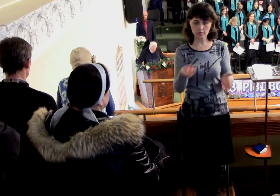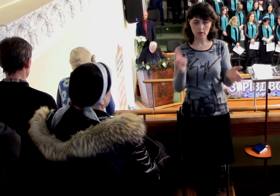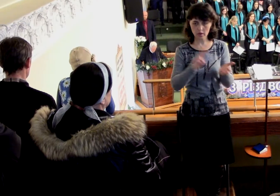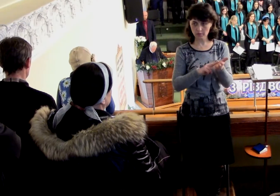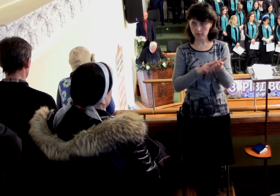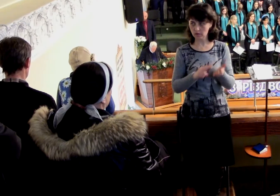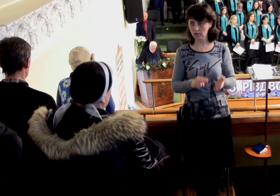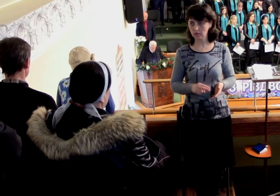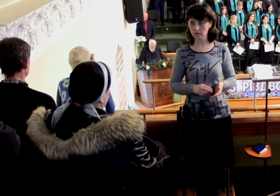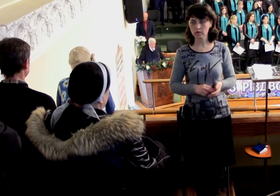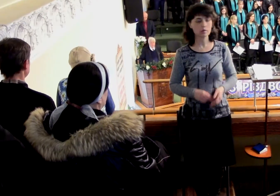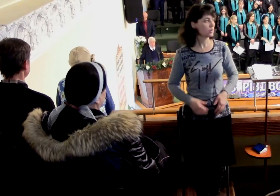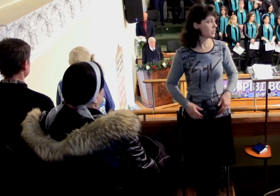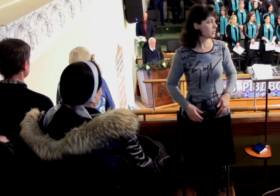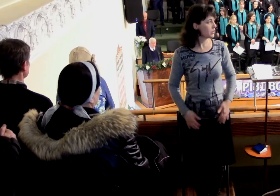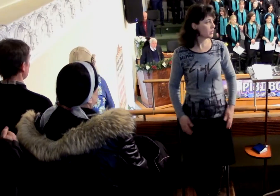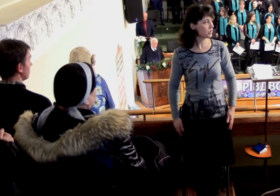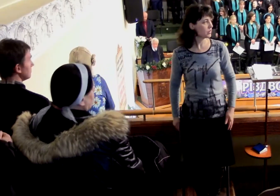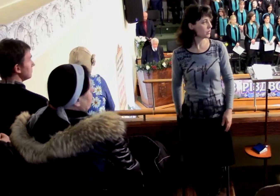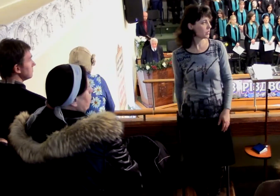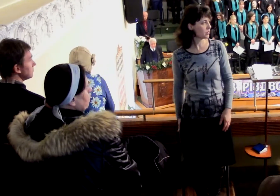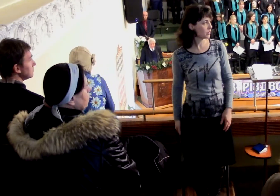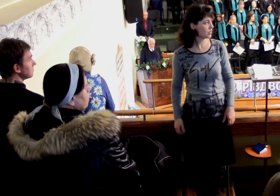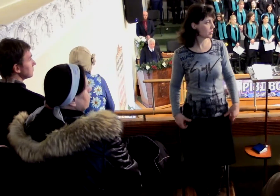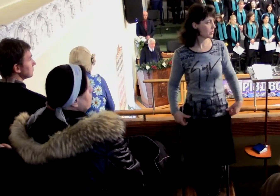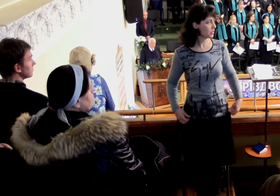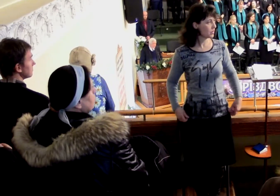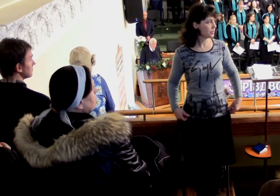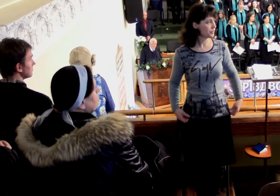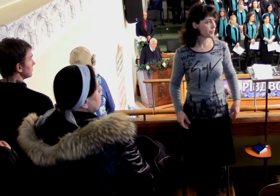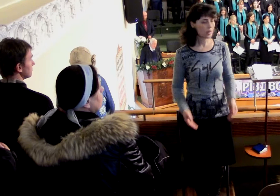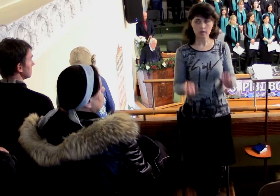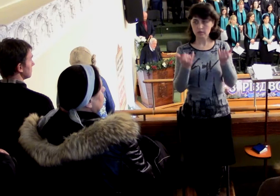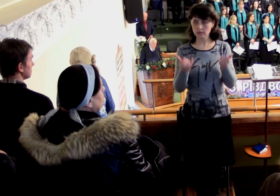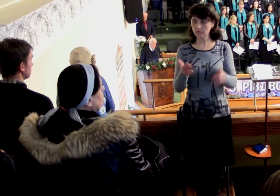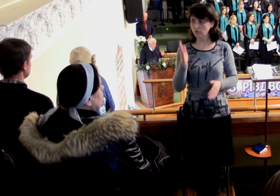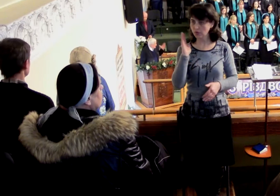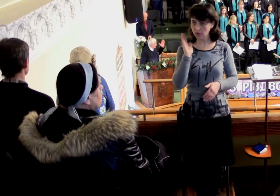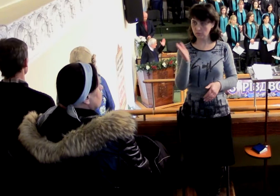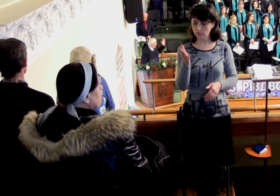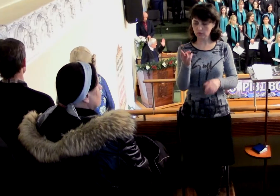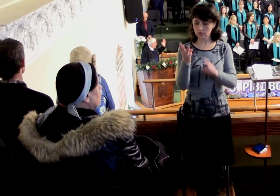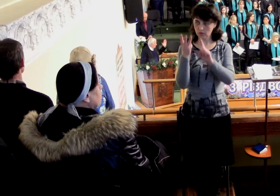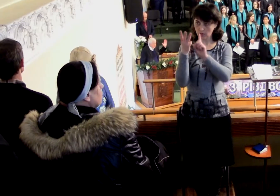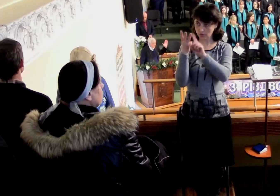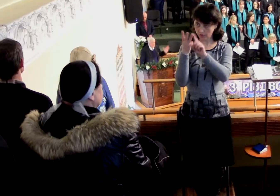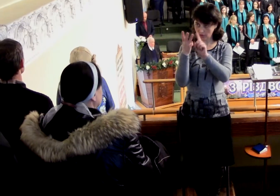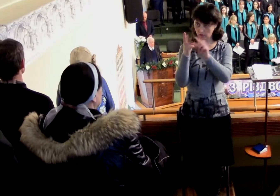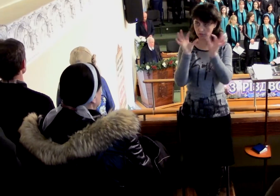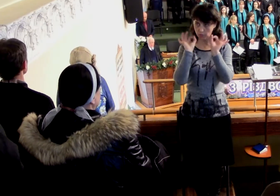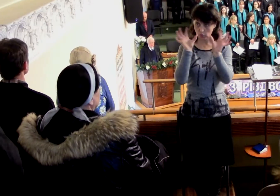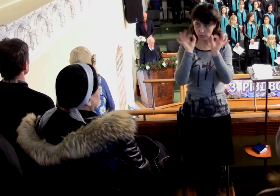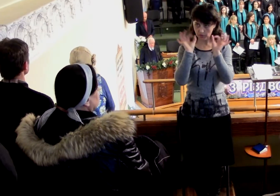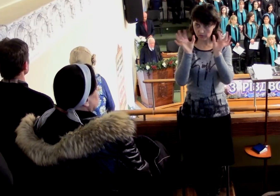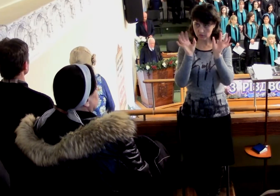Аминь. Аминь. Братья и сестры, сегодня у нас перед проповедью будет. У нас участие хор